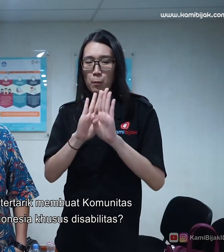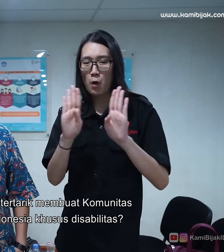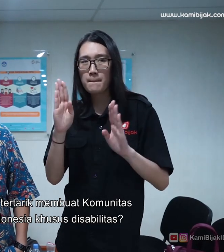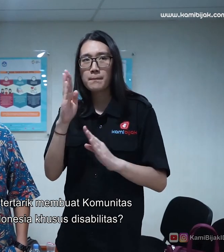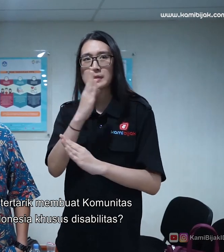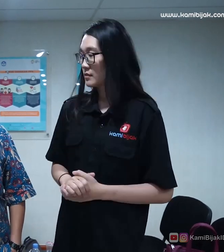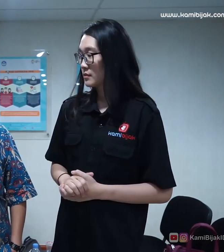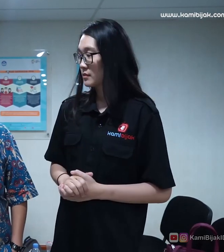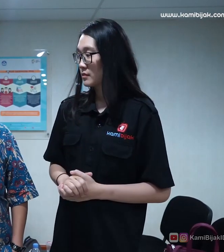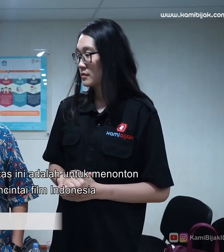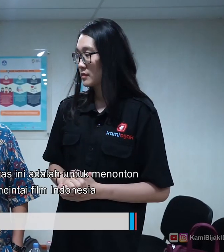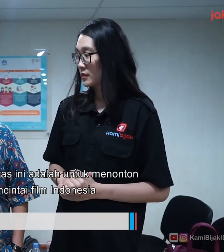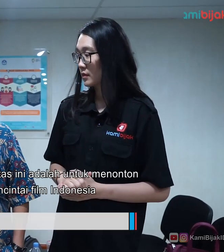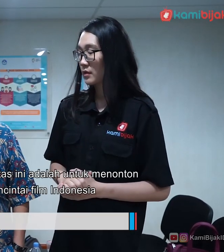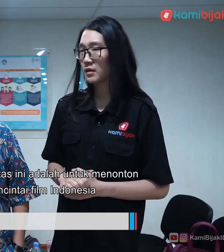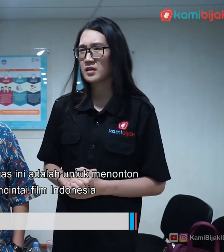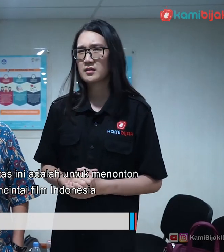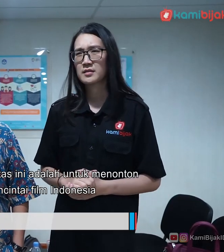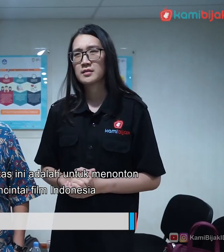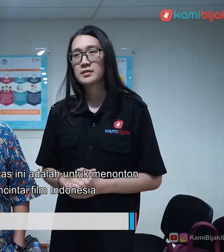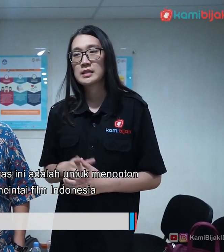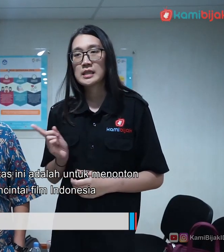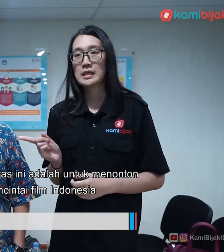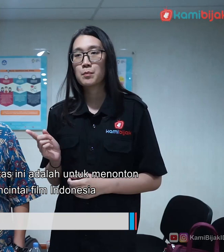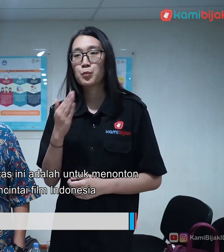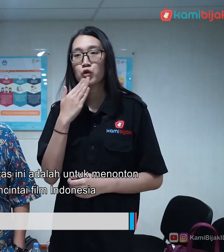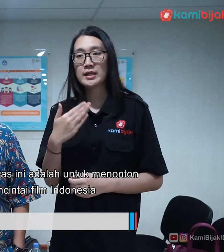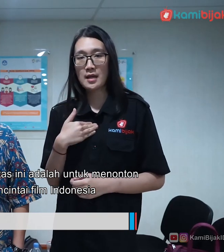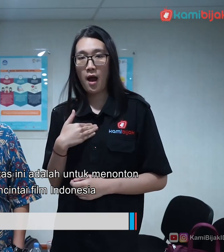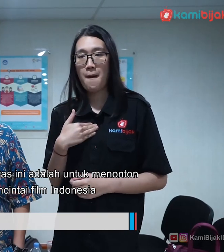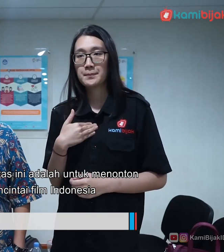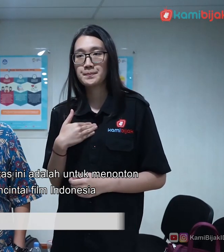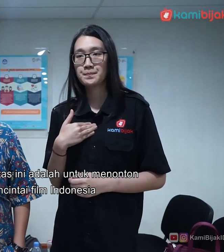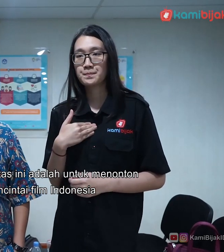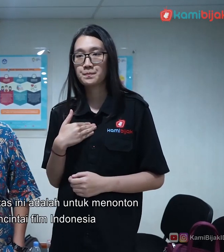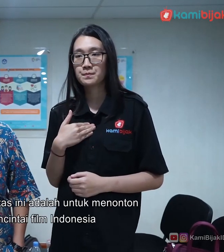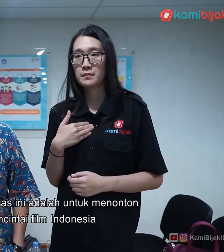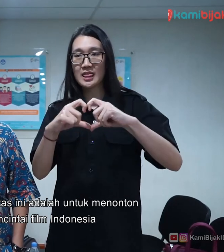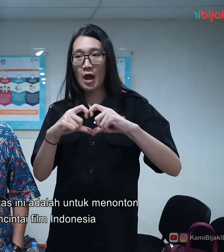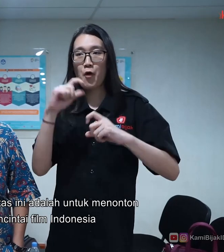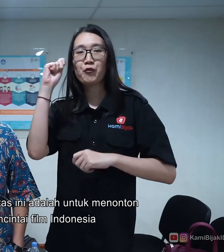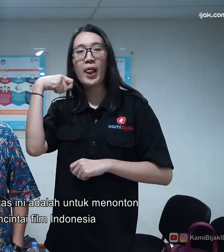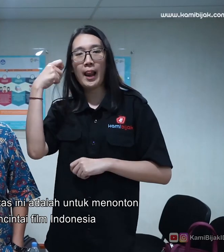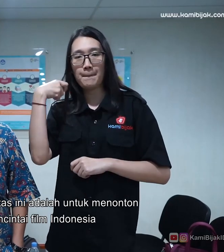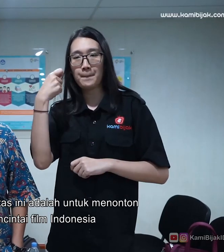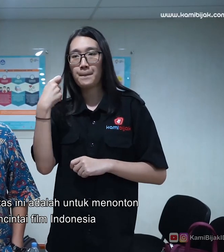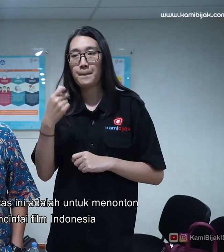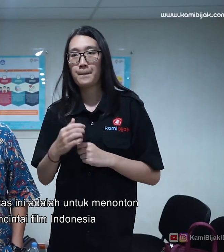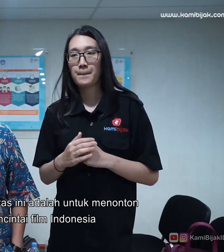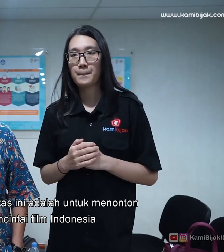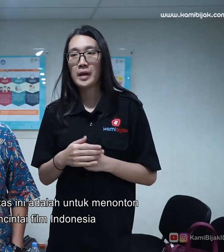membuat sebuah? Karena saya mempunyai komunitas cinta film Indonesia yang